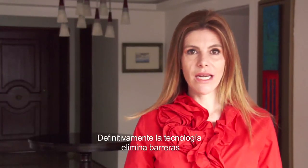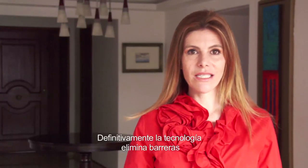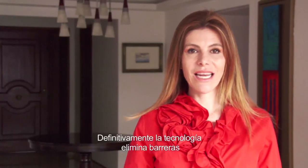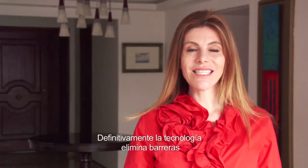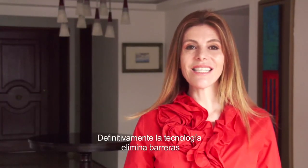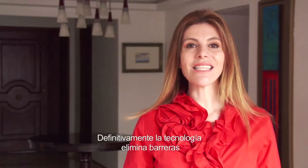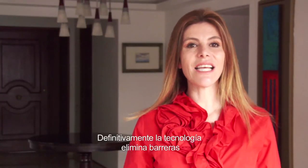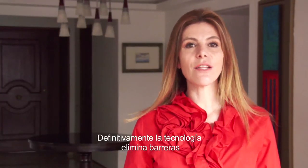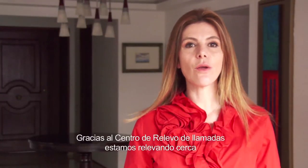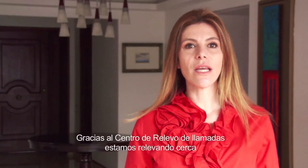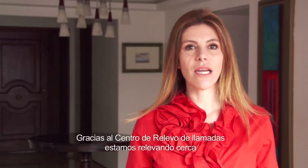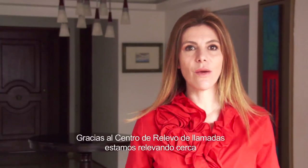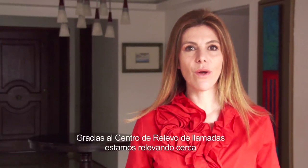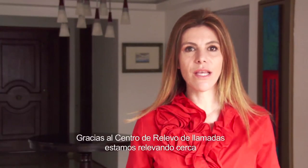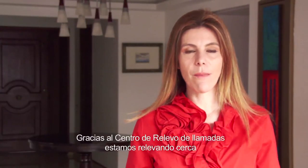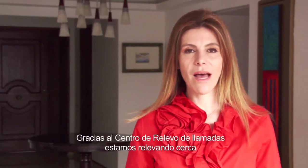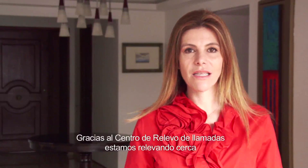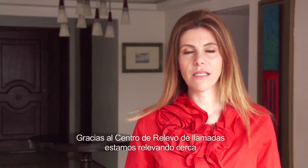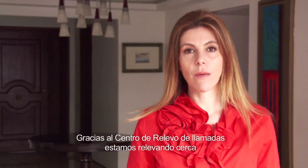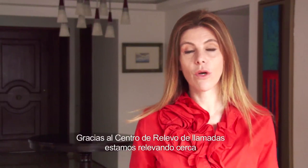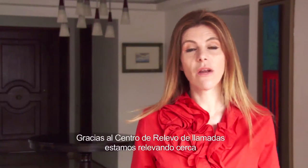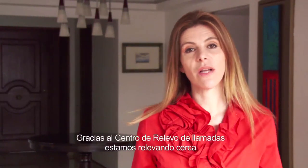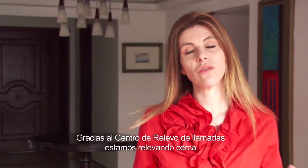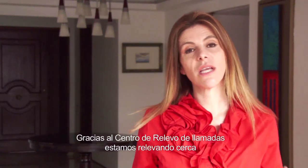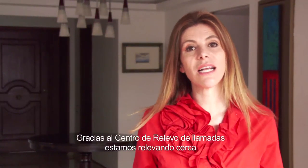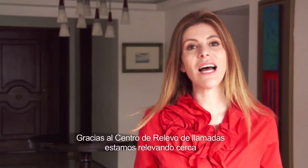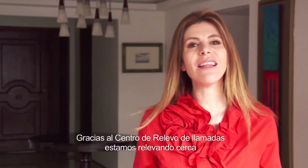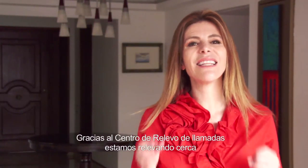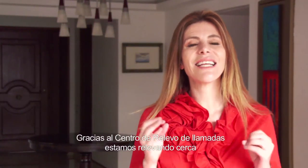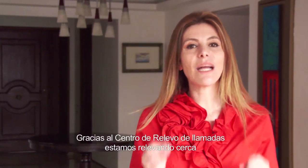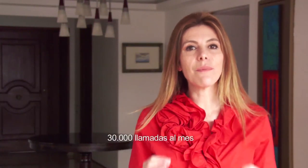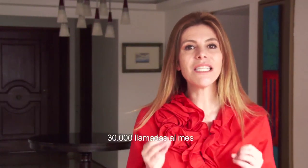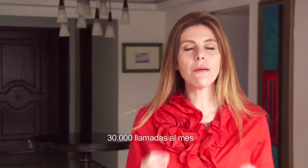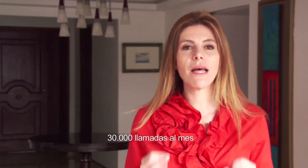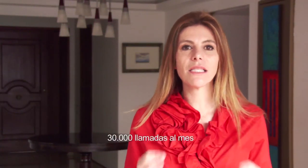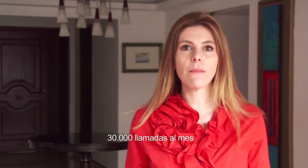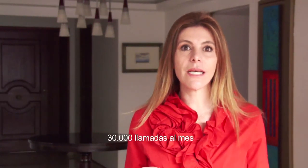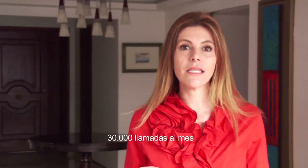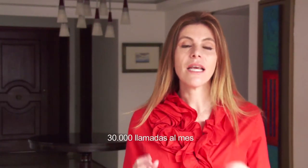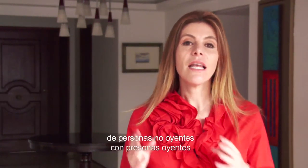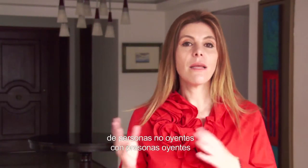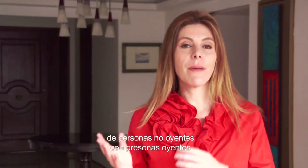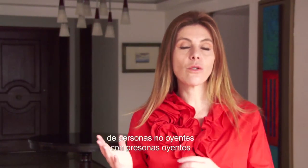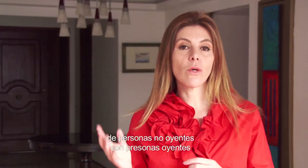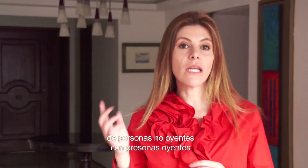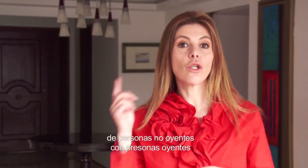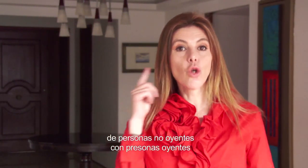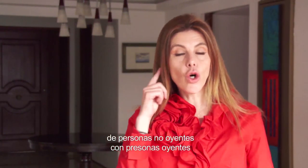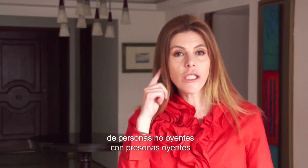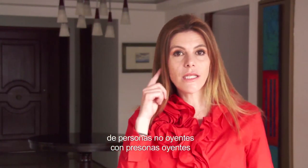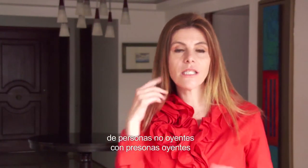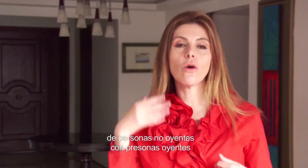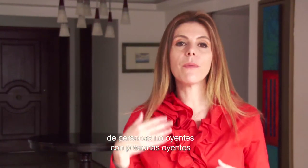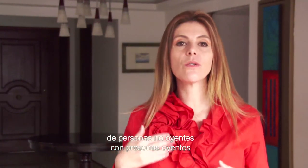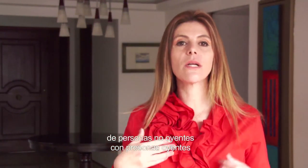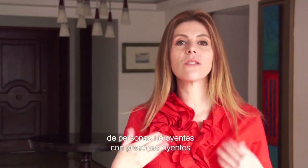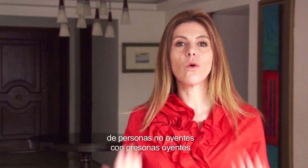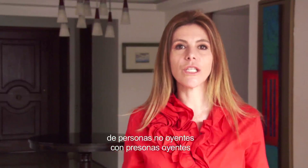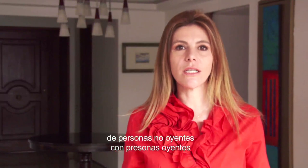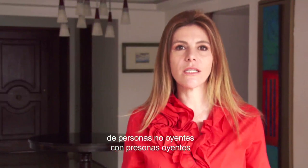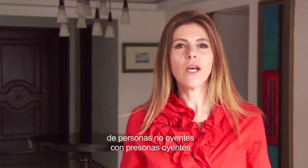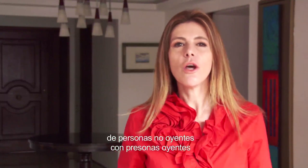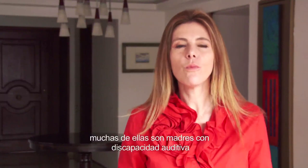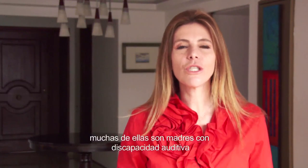elimina barreras. Gracias al Centro de Relevo de Llamadas estamos relevando cerca de 30.000 llamadas a mes de personas no oyentes con